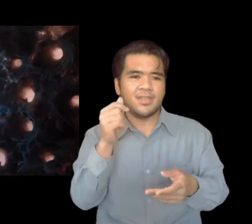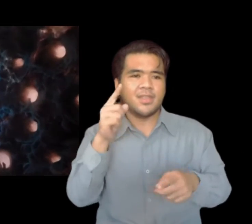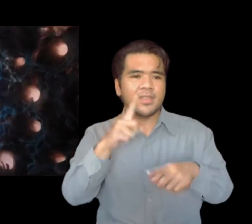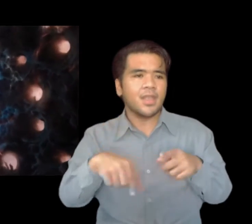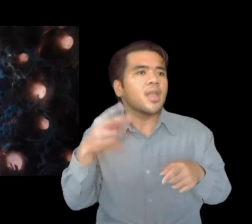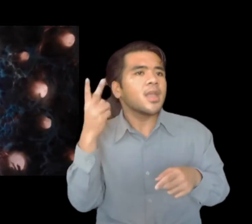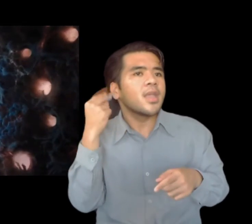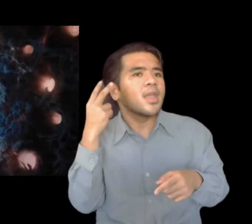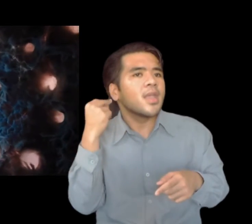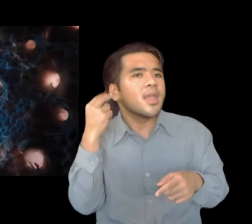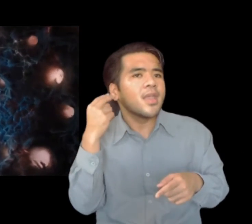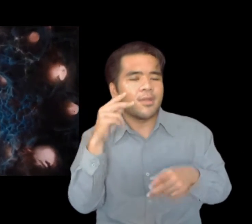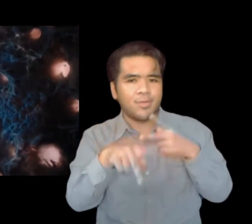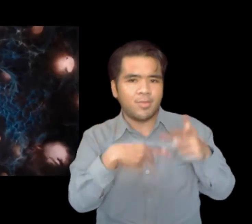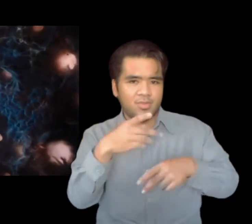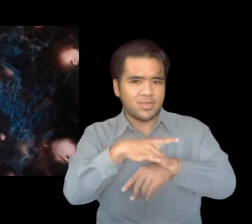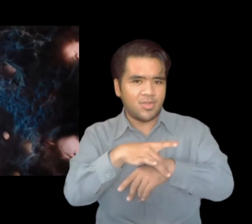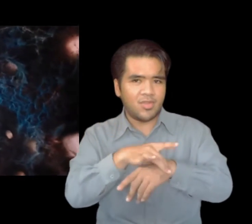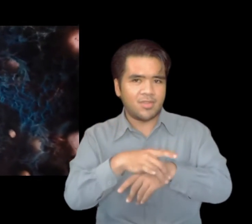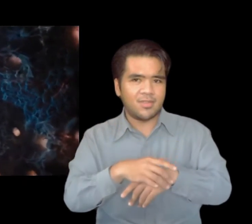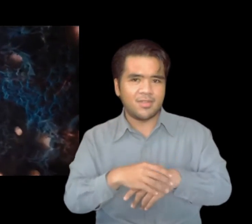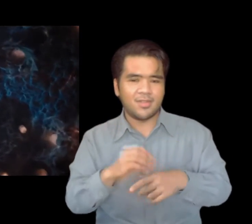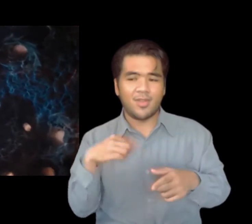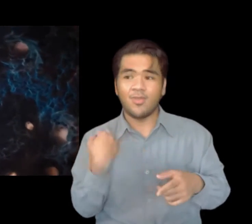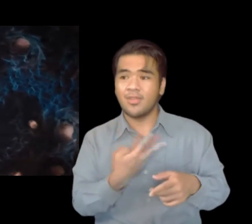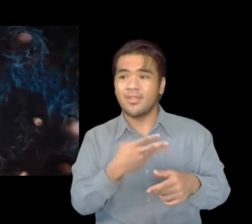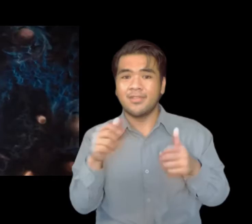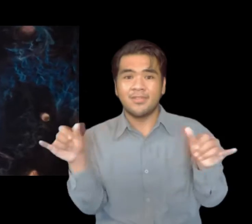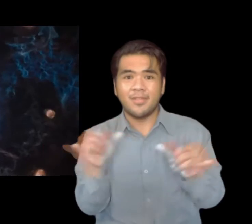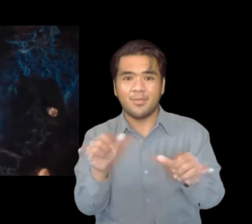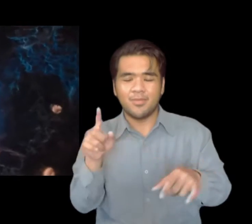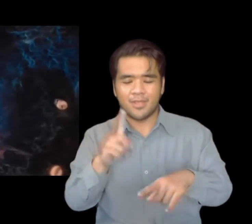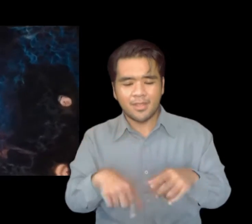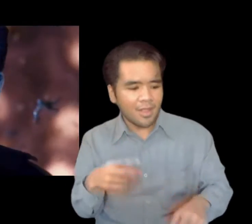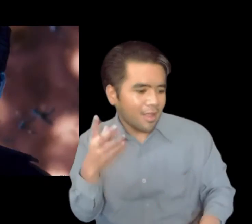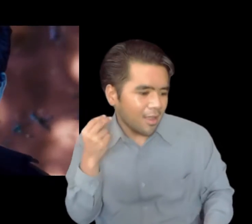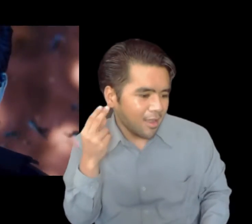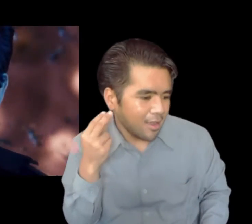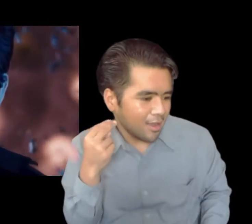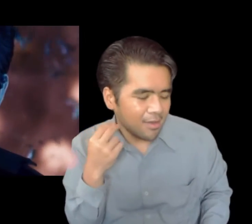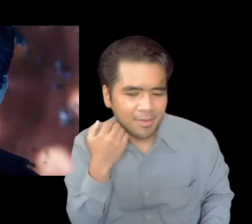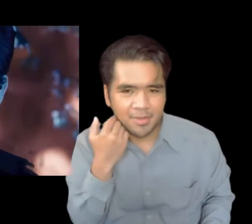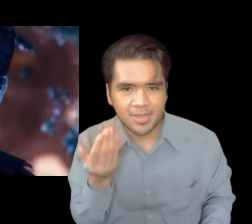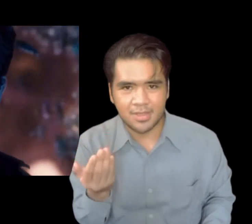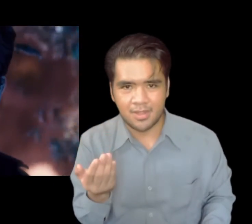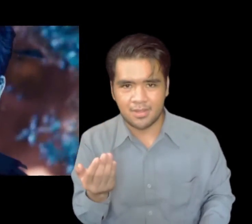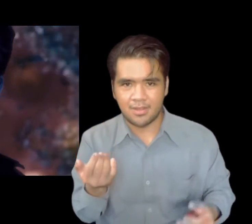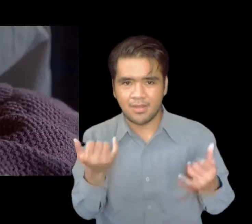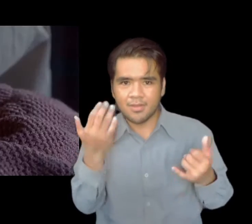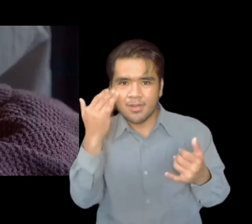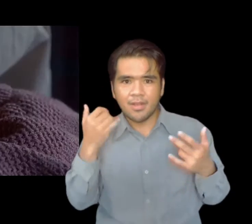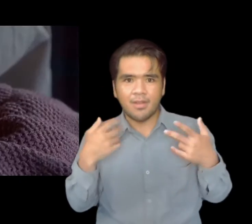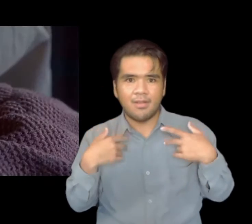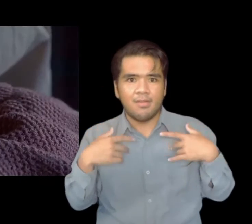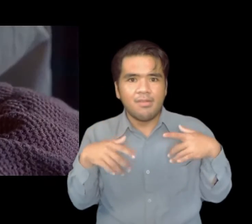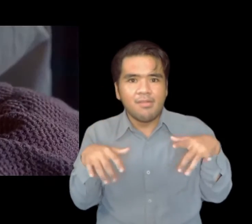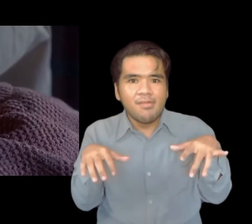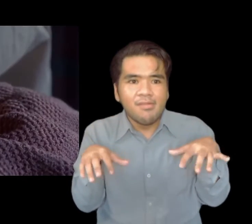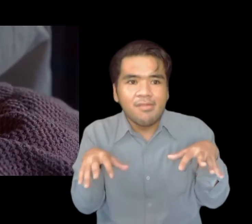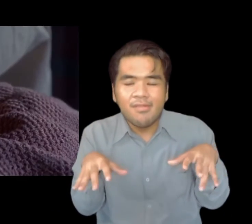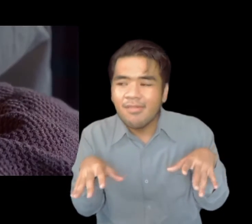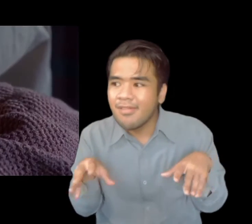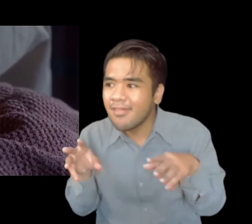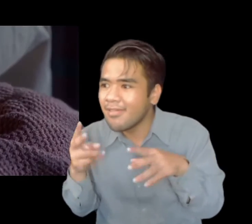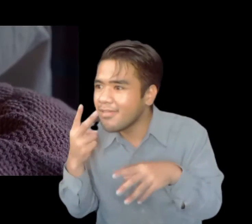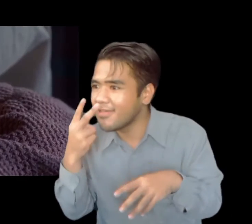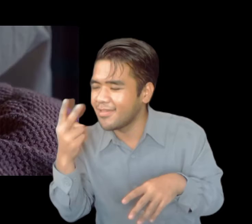patay at hindi nila tayo nakikita o naririnig. Ni hindi rin natin sila nakikita o naririnig. Kung gayon,